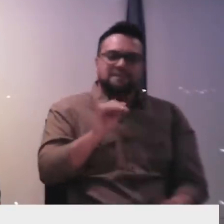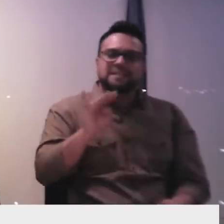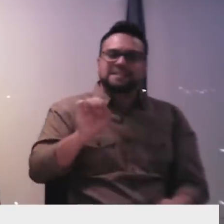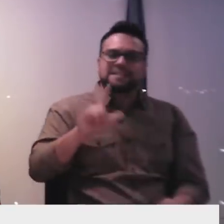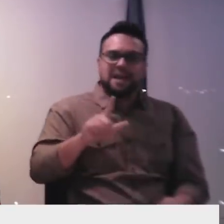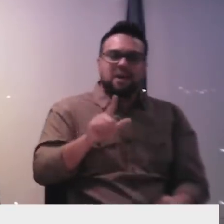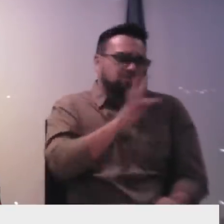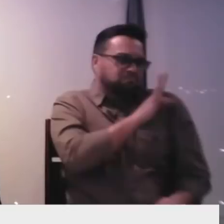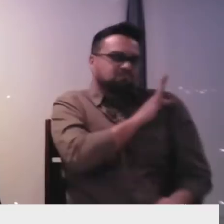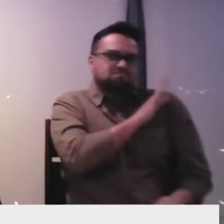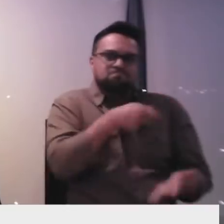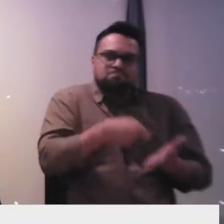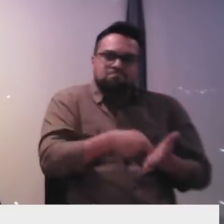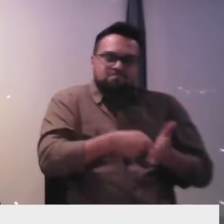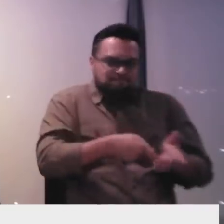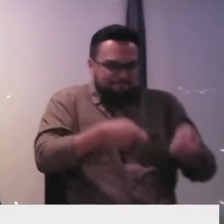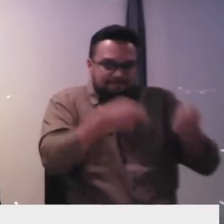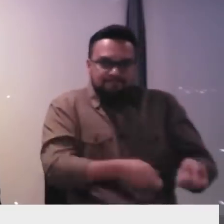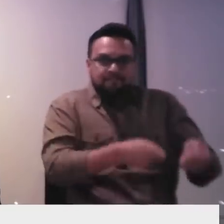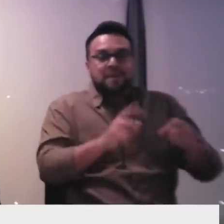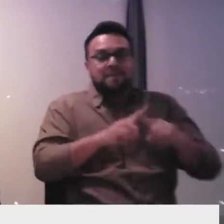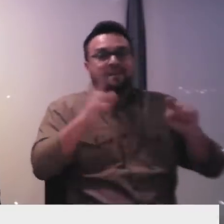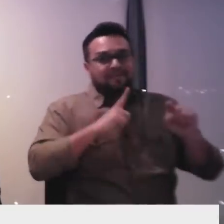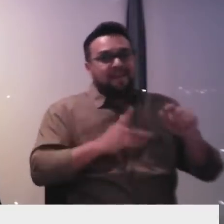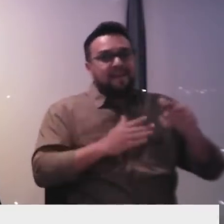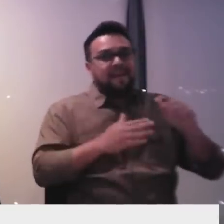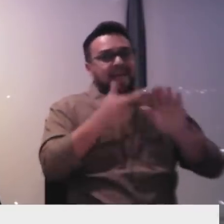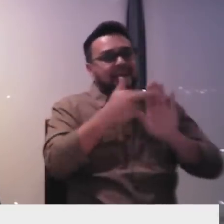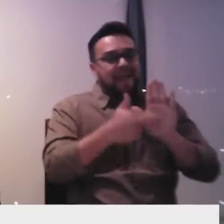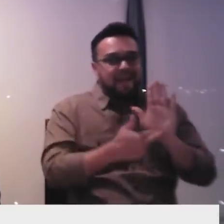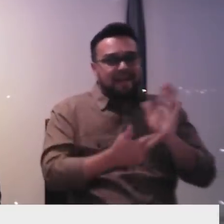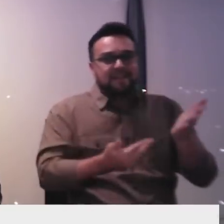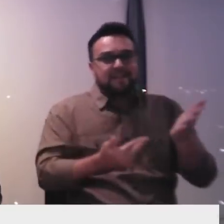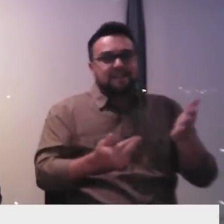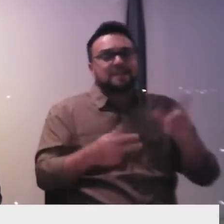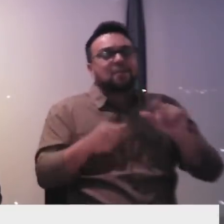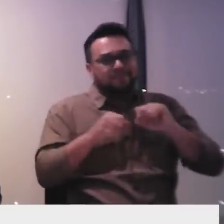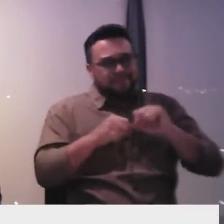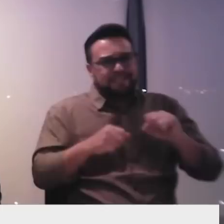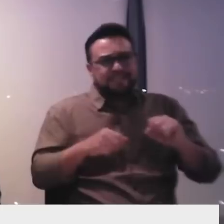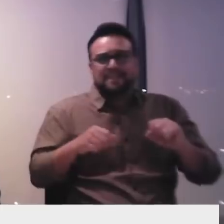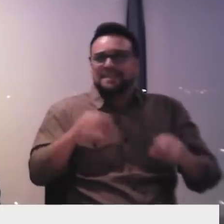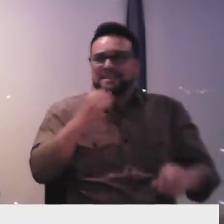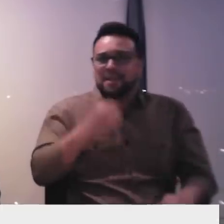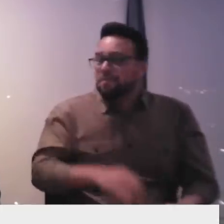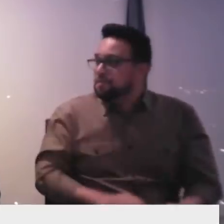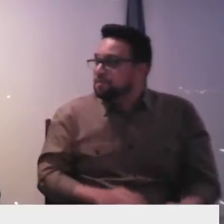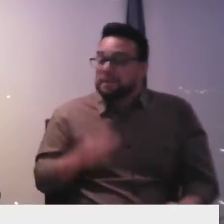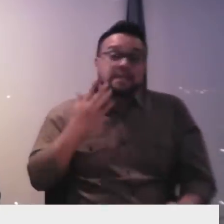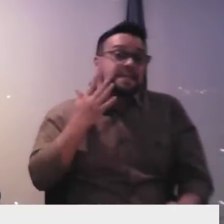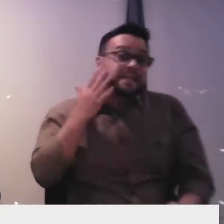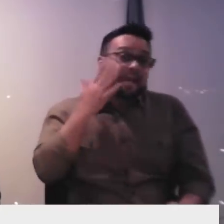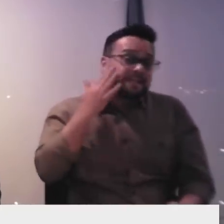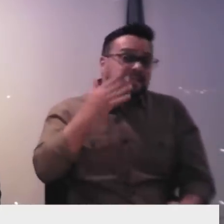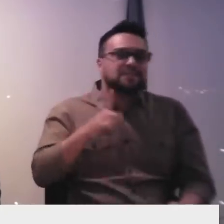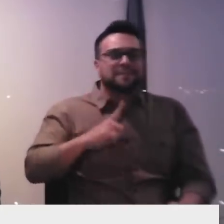E mesmo assim, com todas as restrições, estão fazendo muita coisa, especial aqui com o Tarcísio. E você tem boas notícias sempre com